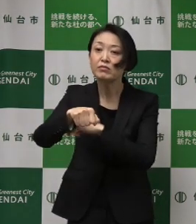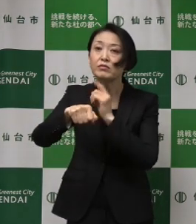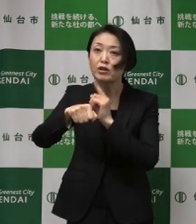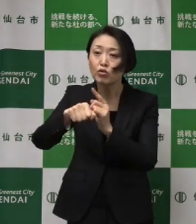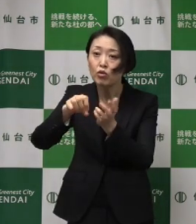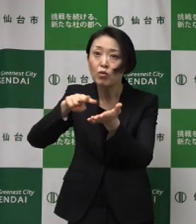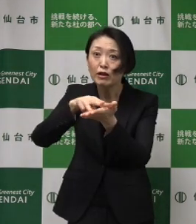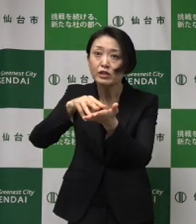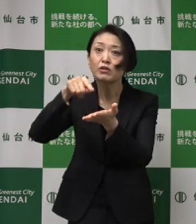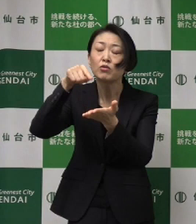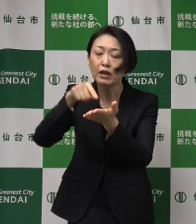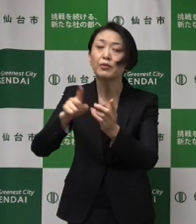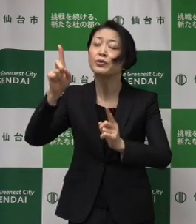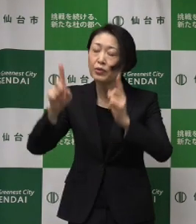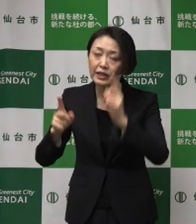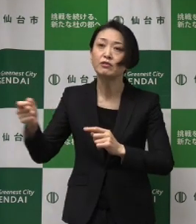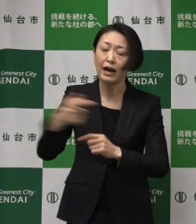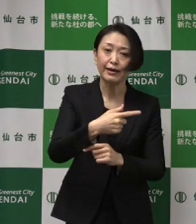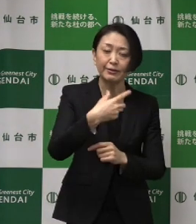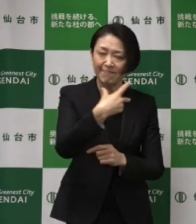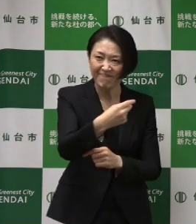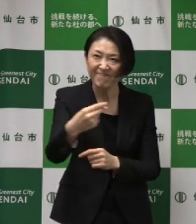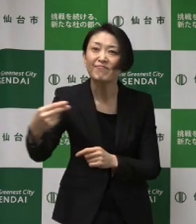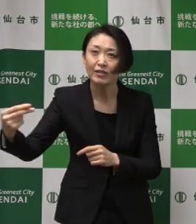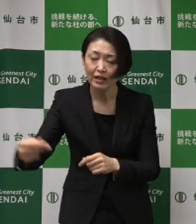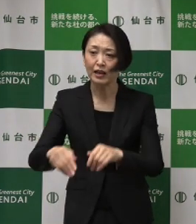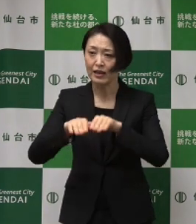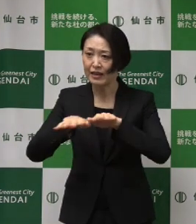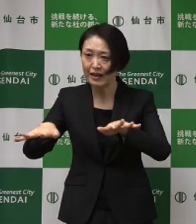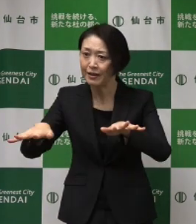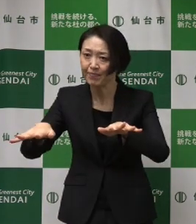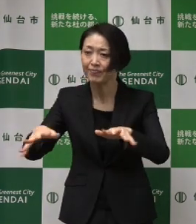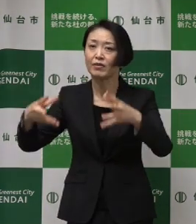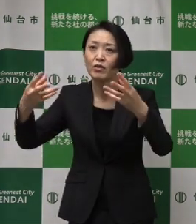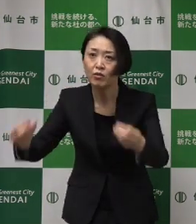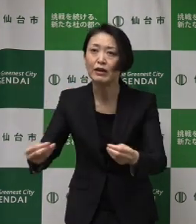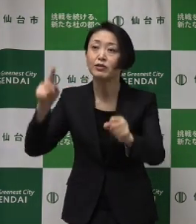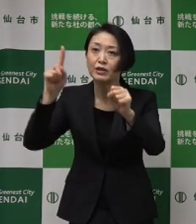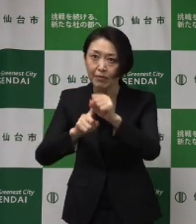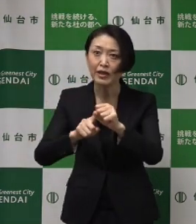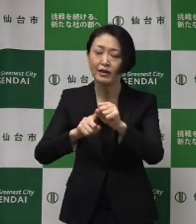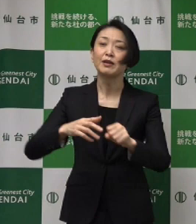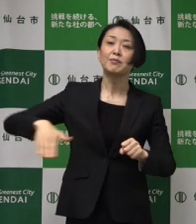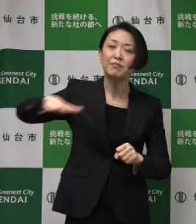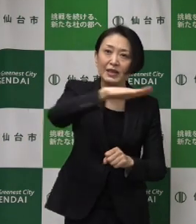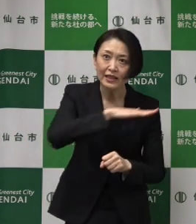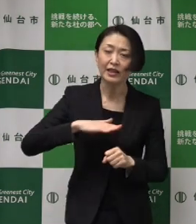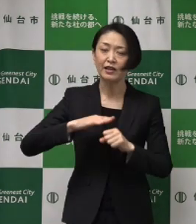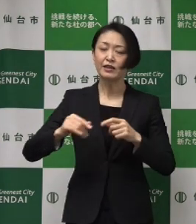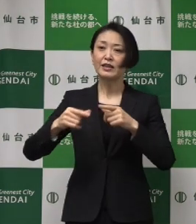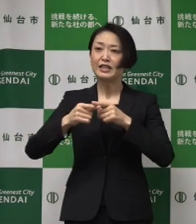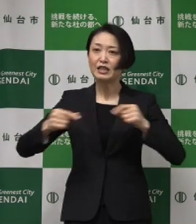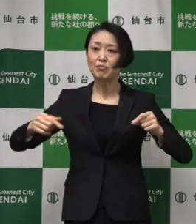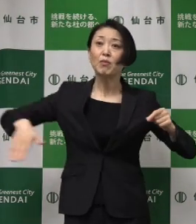ということ、感染を拡大させないための取り組みというのをやはり総力を挙げて、国を挙げて、あるいは世界を挙げて取